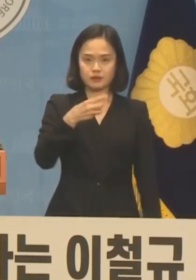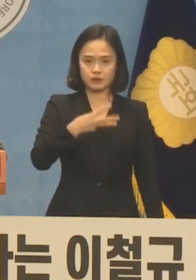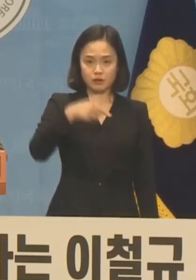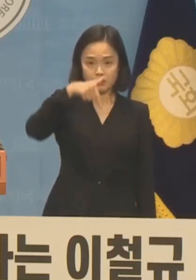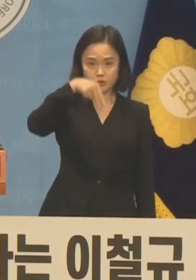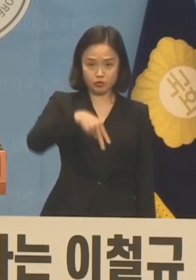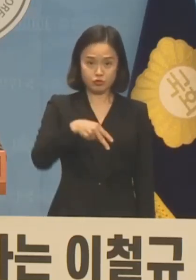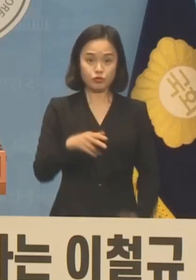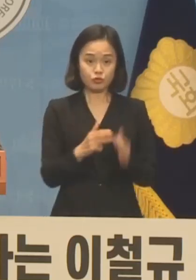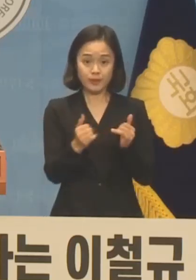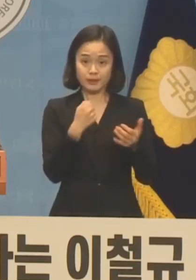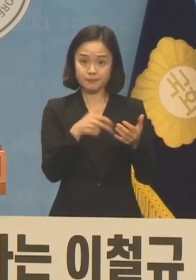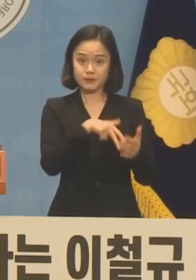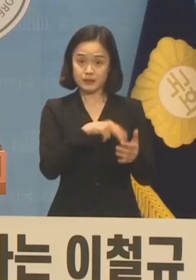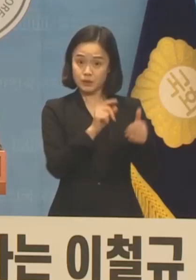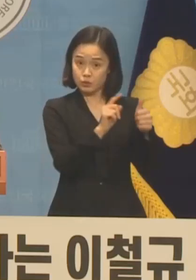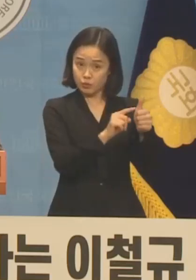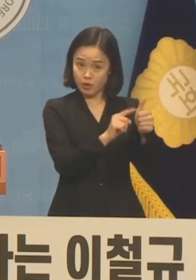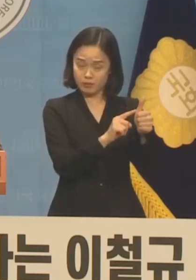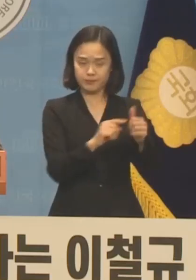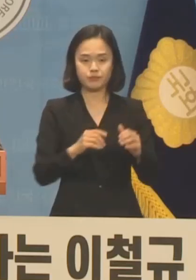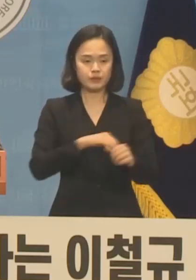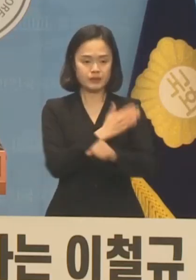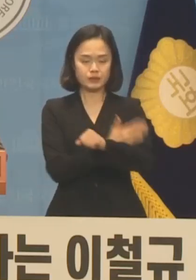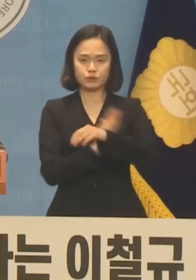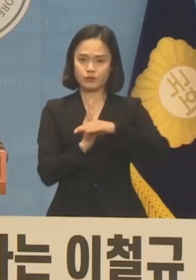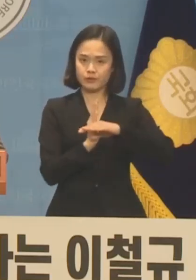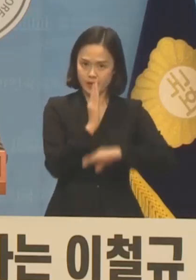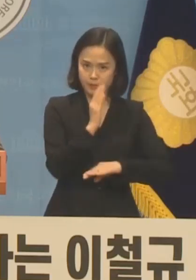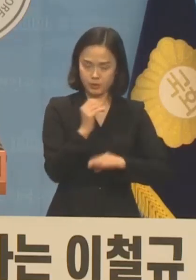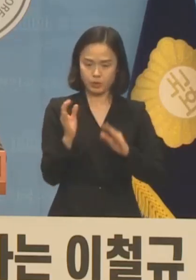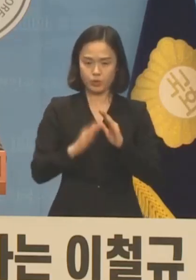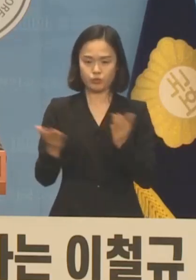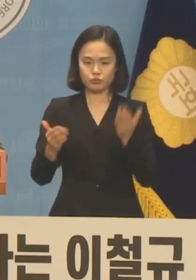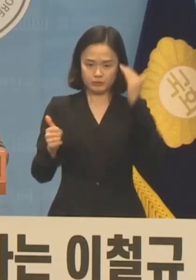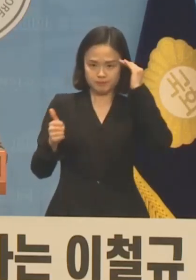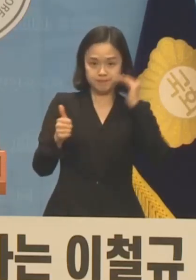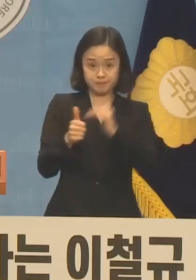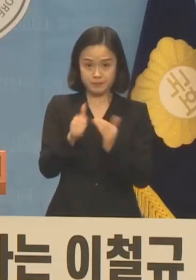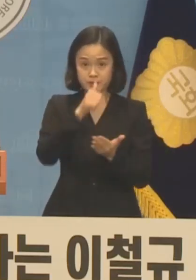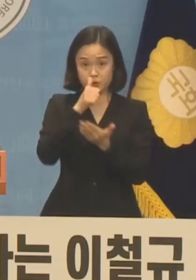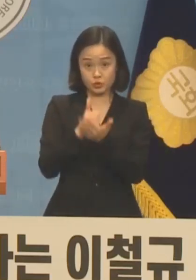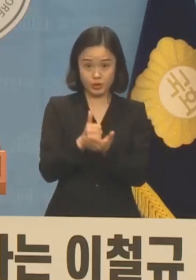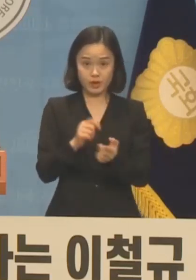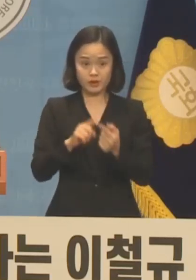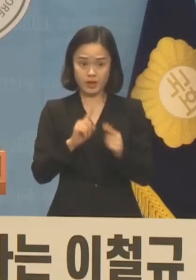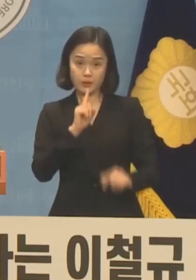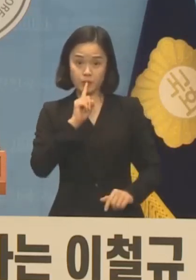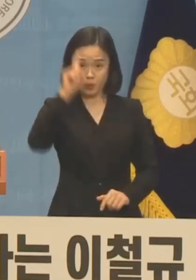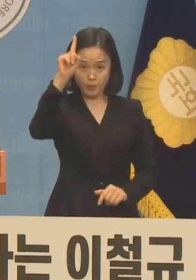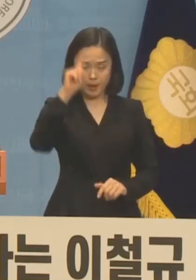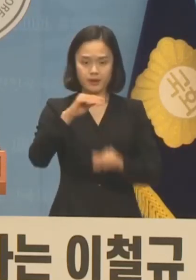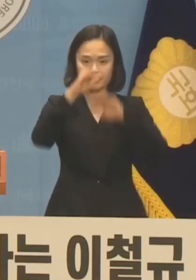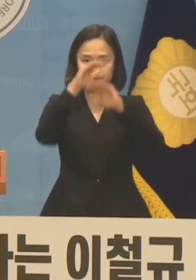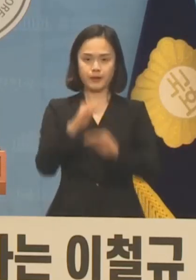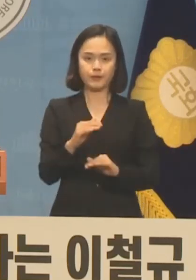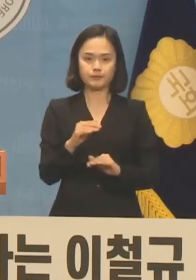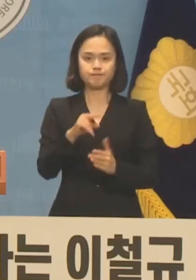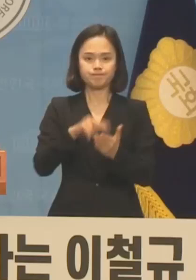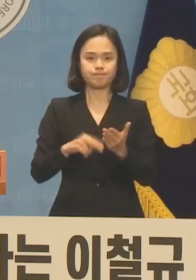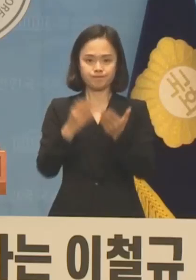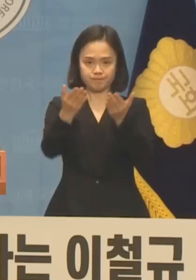및 공무집행방해 혐의 공수처 고발 기자회견문을 낭독하도록 하겠습니다.